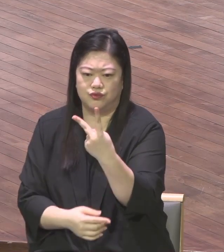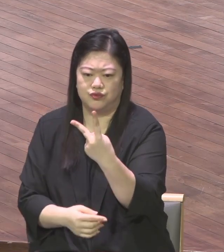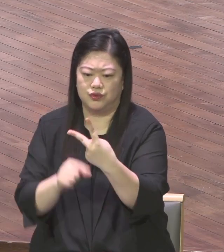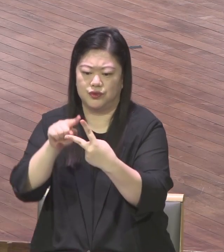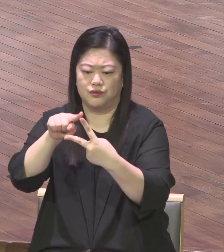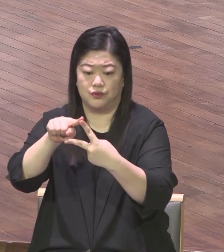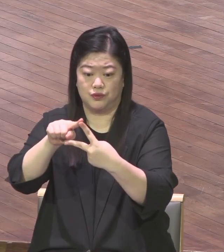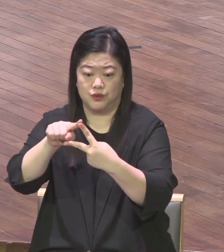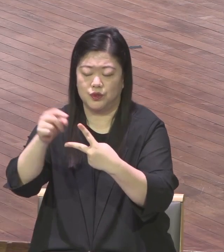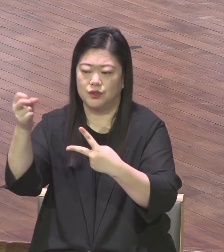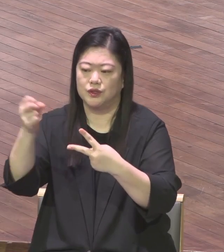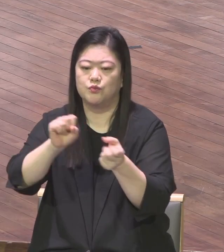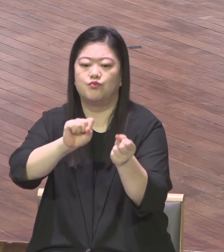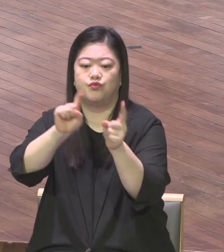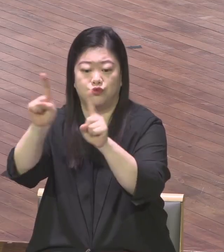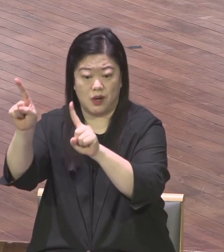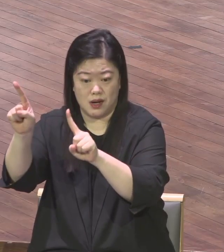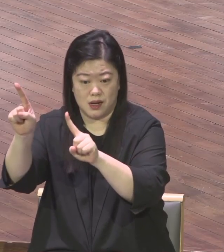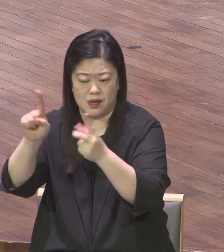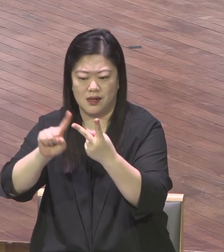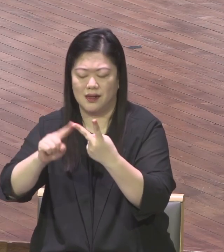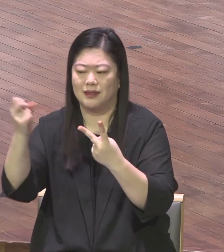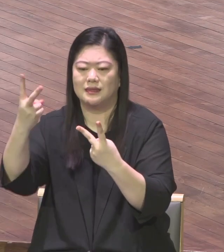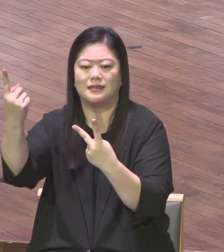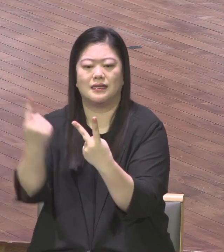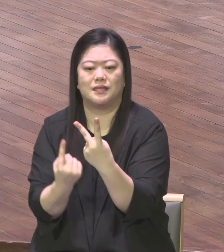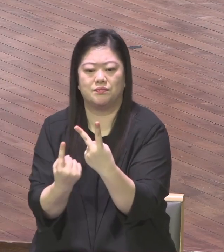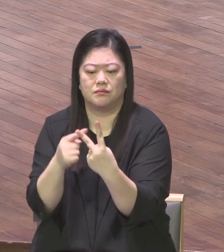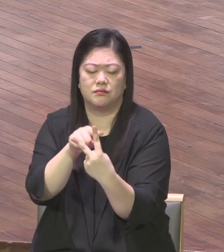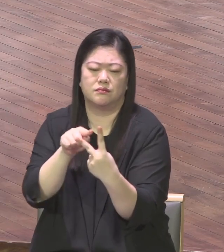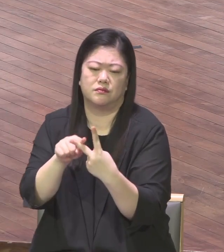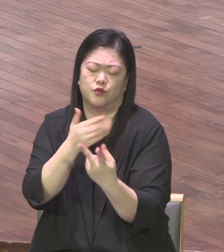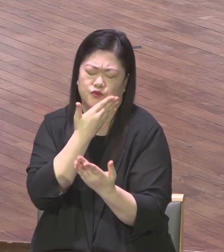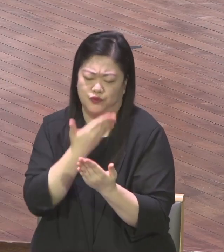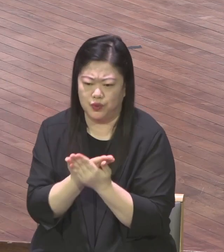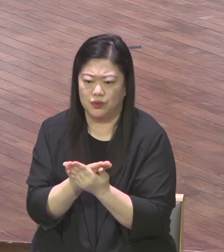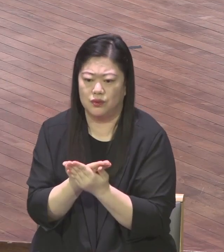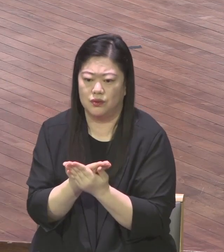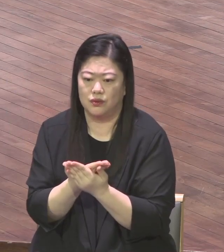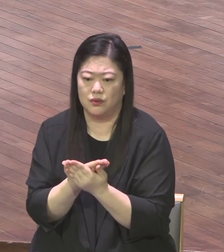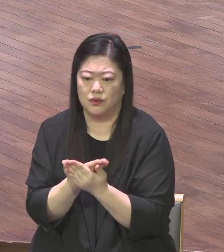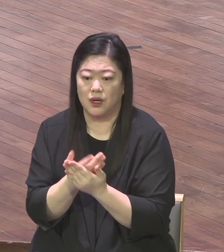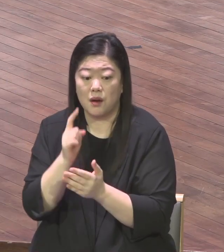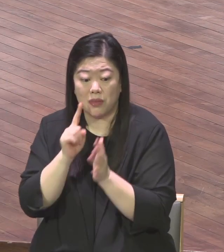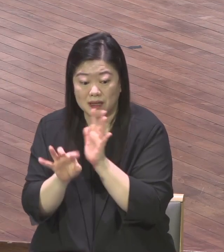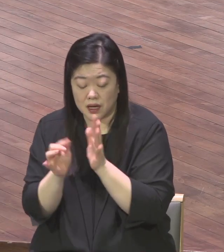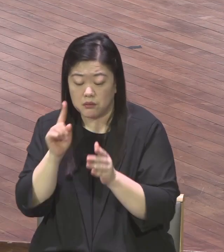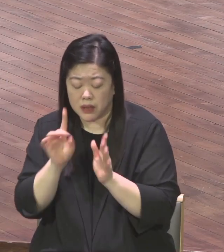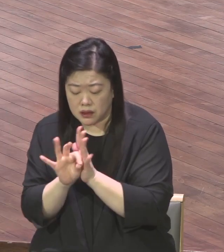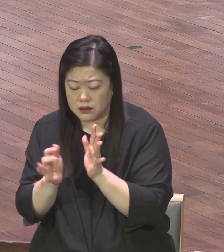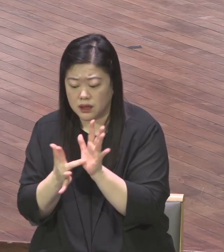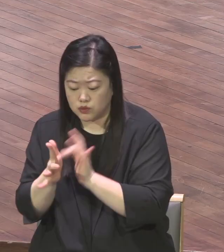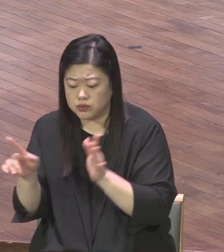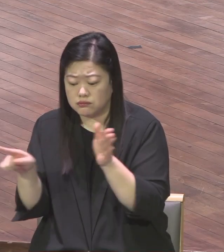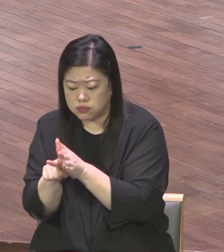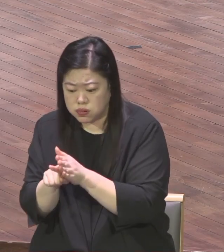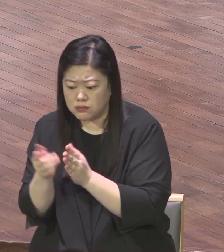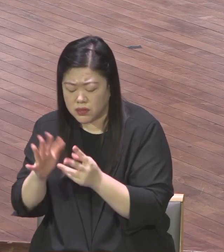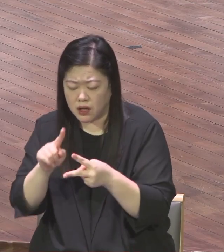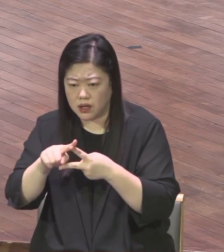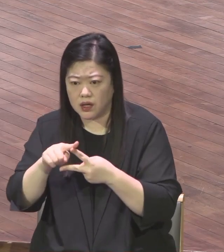재림신앙과 부활신앙, 이것은 신앙생활의 쌍벽이다라고 말할 수가